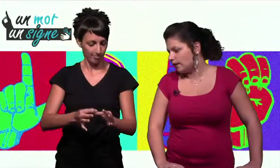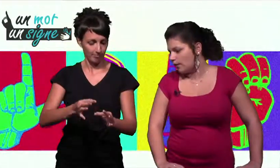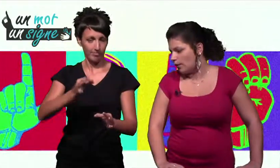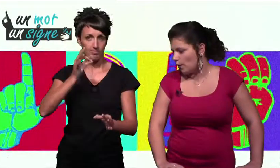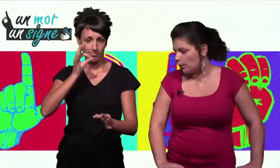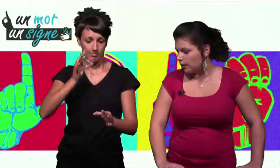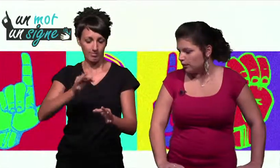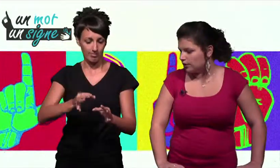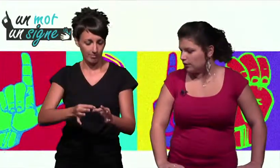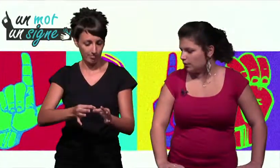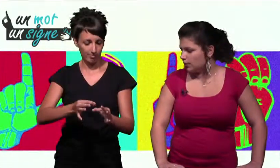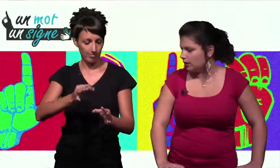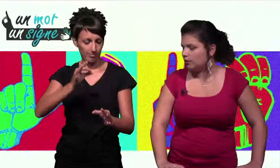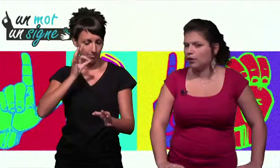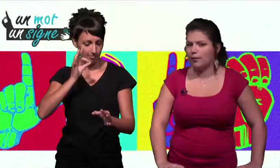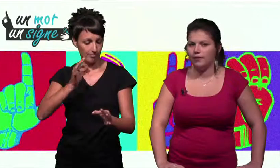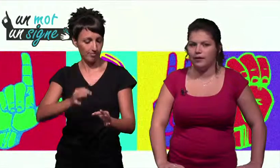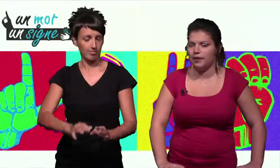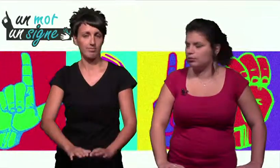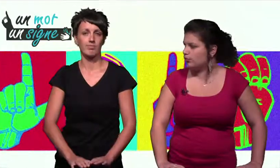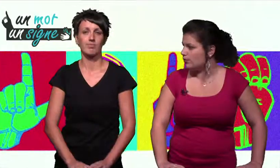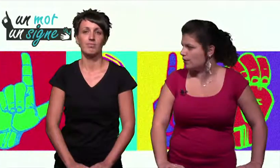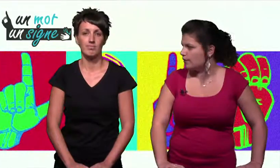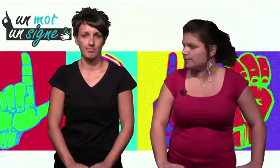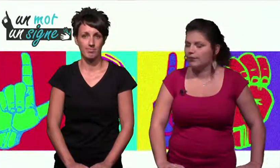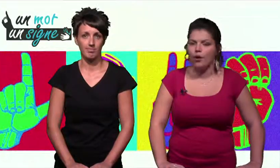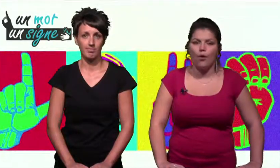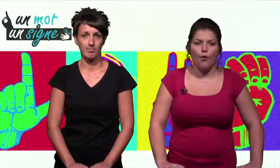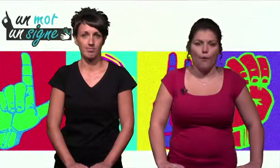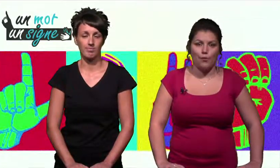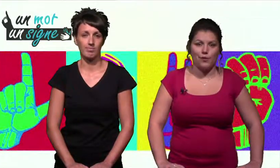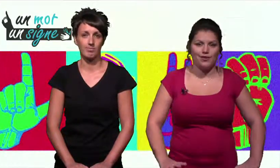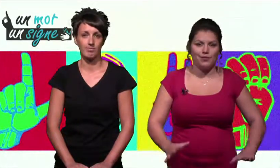D'accord, on part de ses deux mains et on ramène vers sa bouche deux fois. On le fait ensemble?